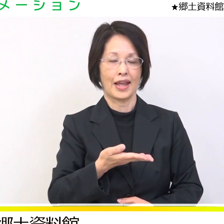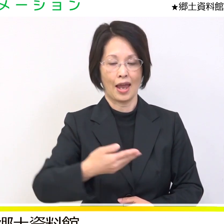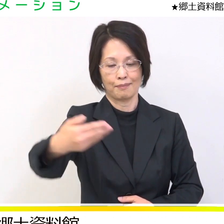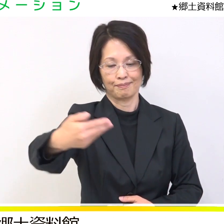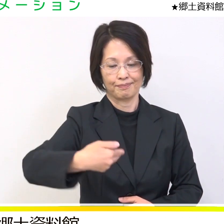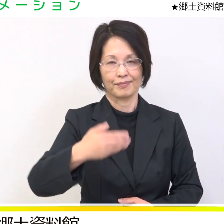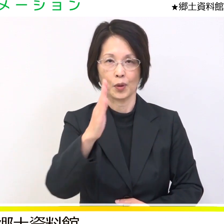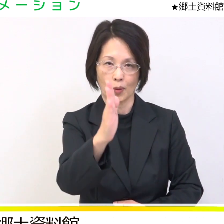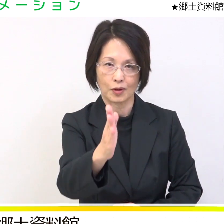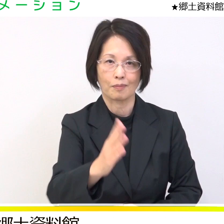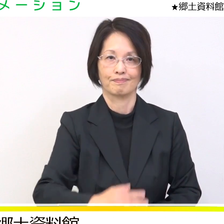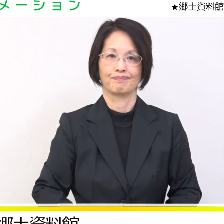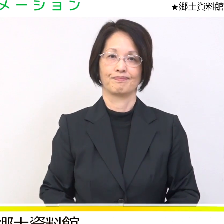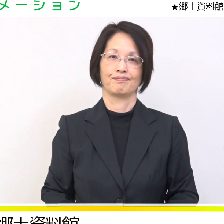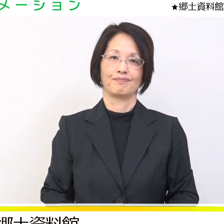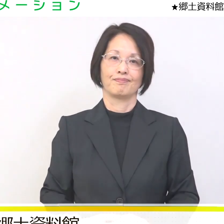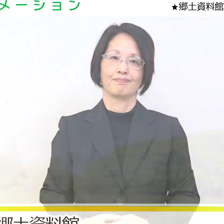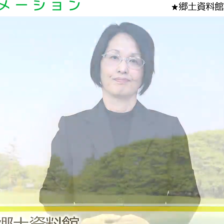どうぞ